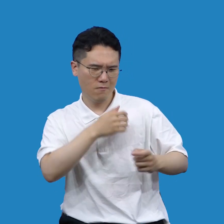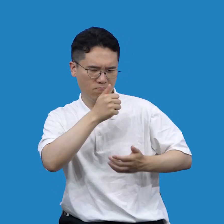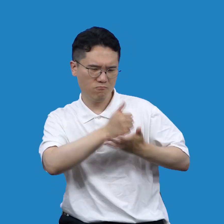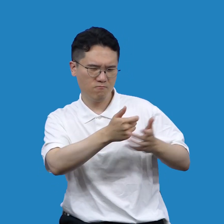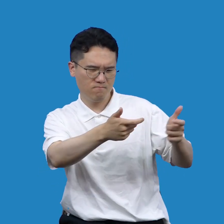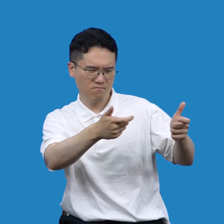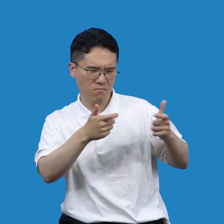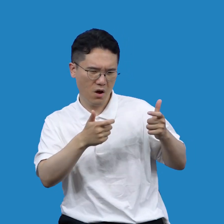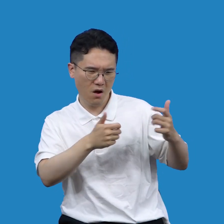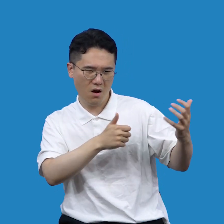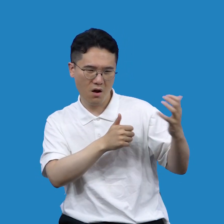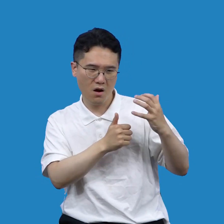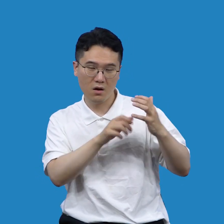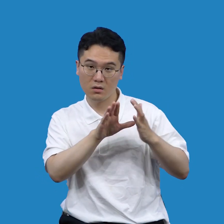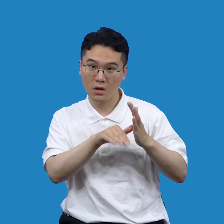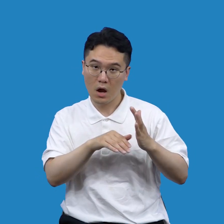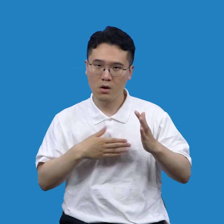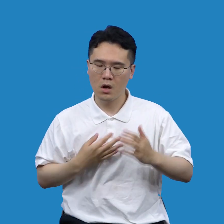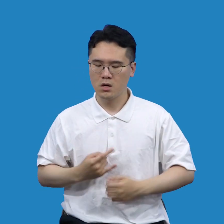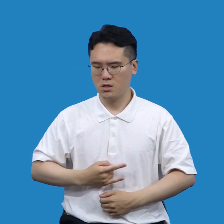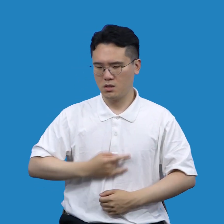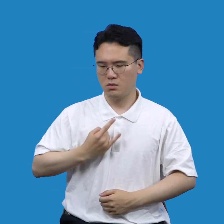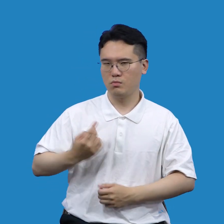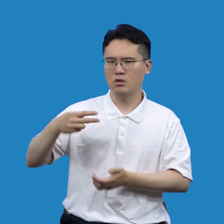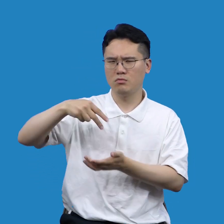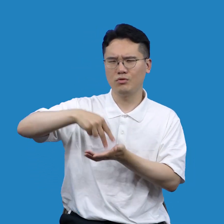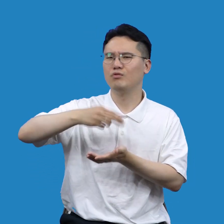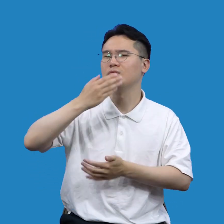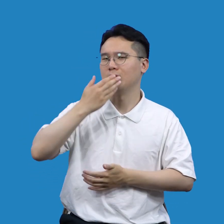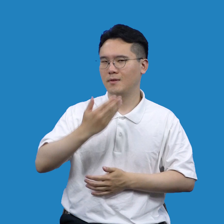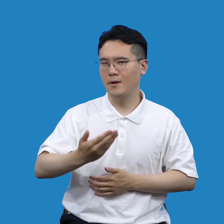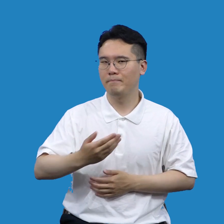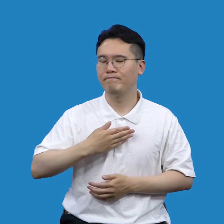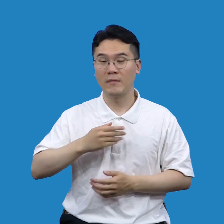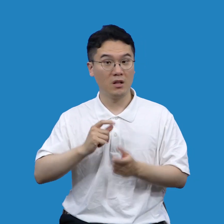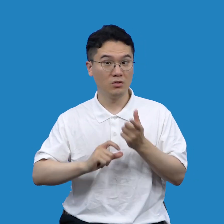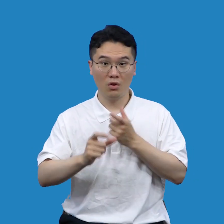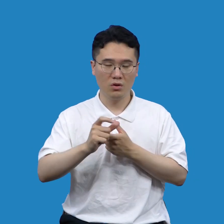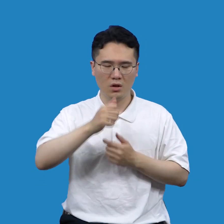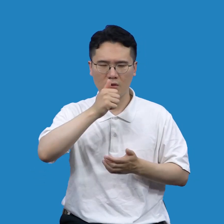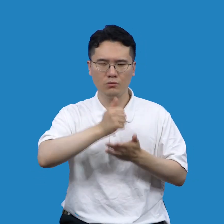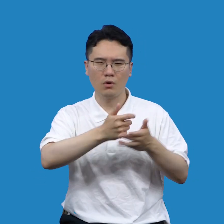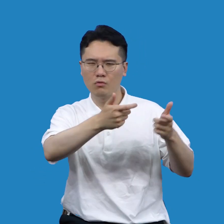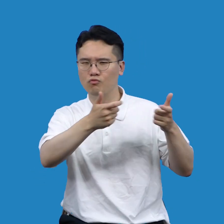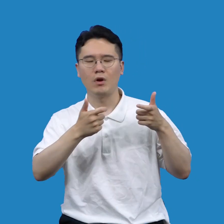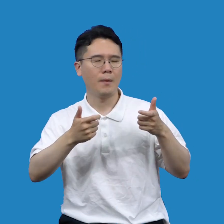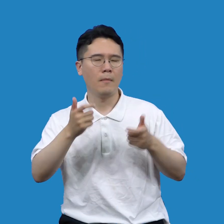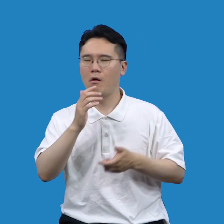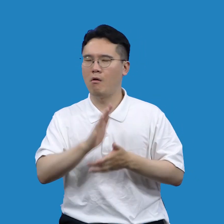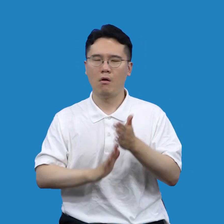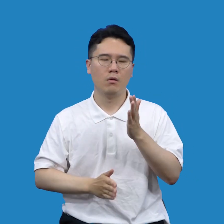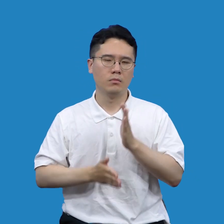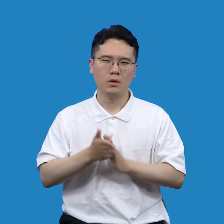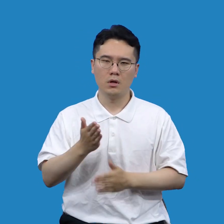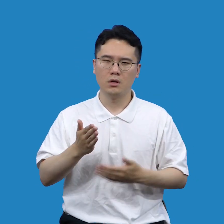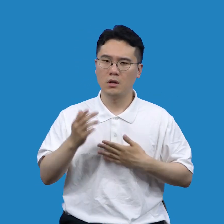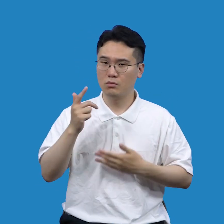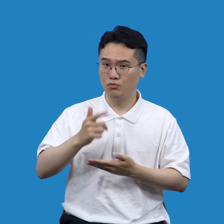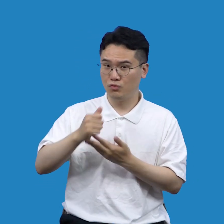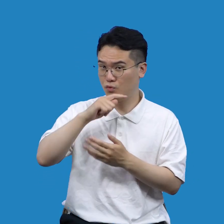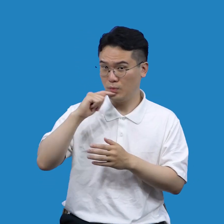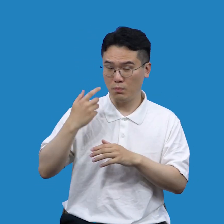의롭게 설 수 있네. 난 더 이상 정죄함 없네. 난 주